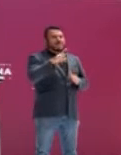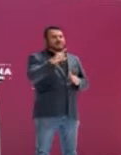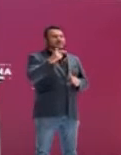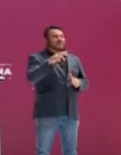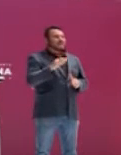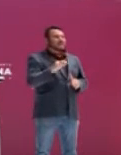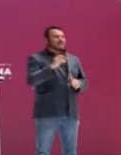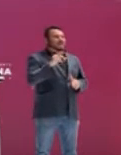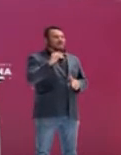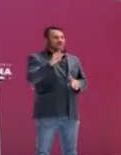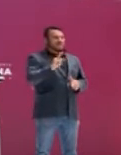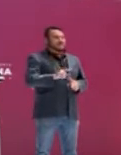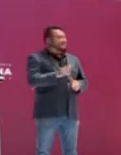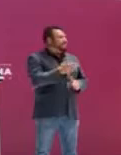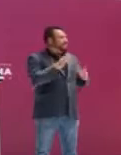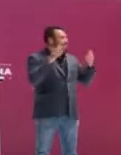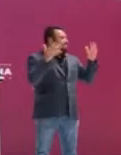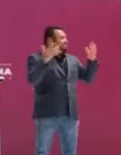Rubén Ortiz.